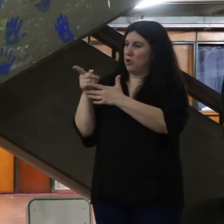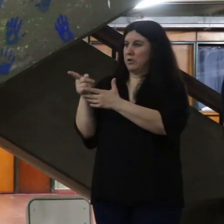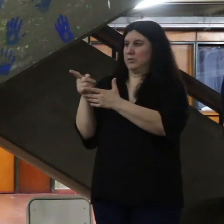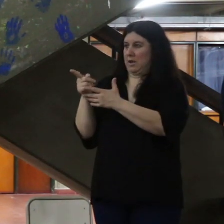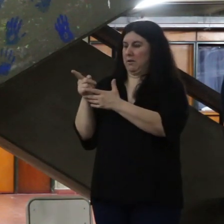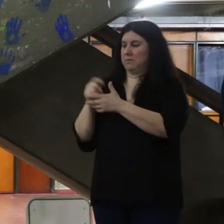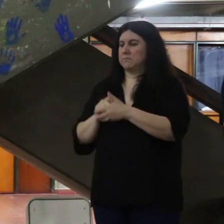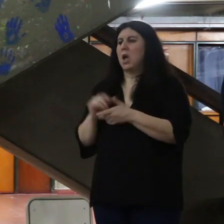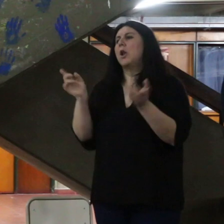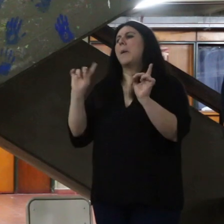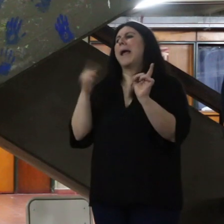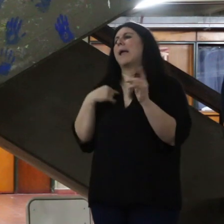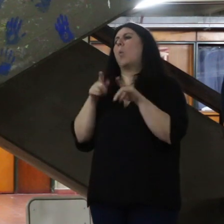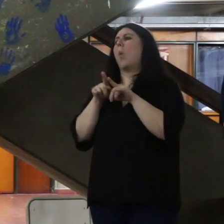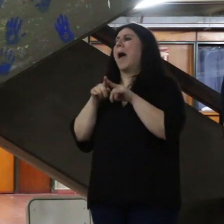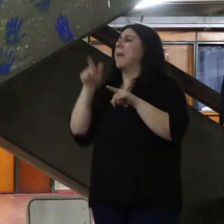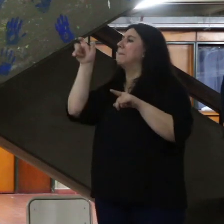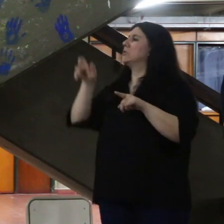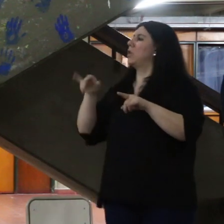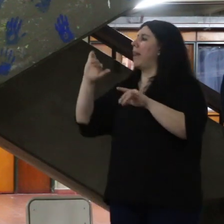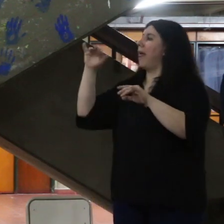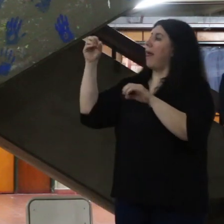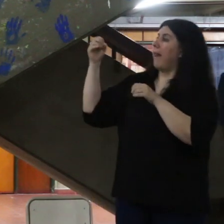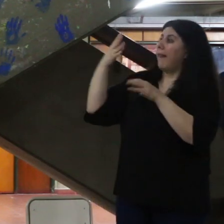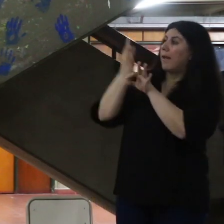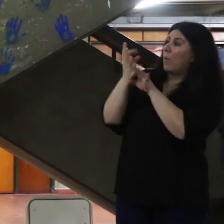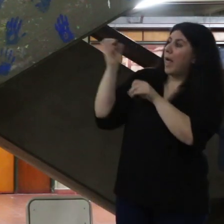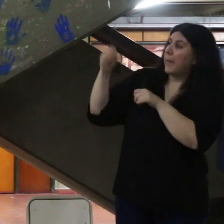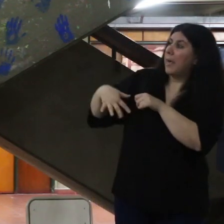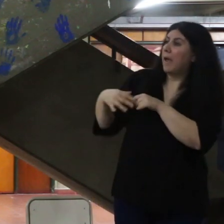me da lo mismo que un pibe esté o no esté en la escuela.